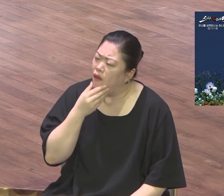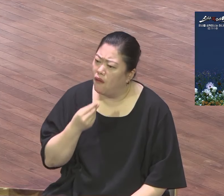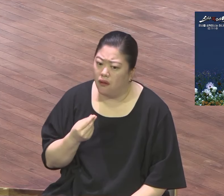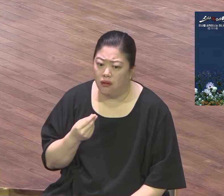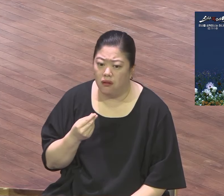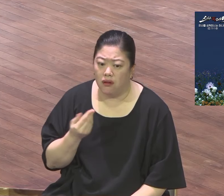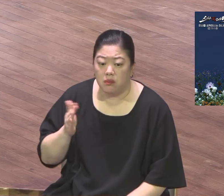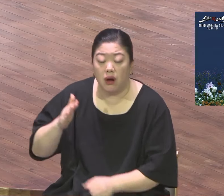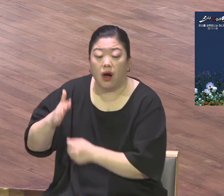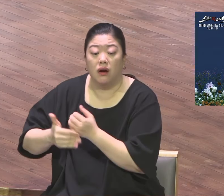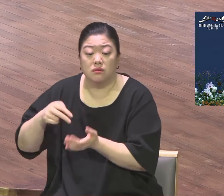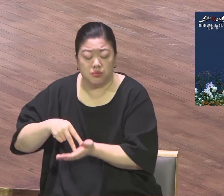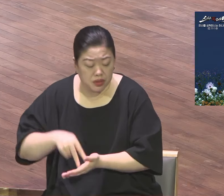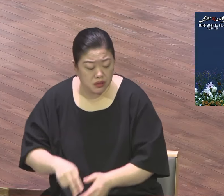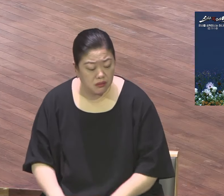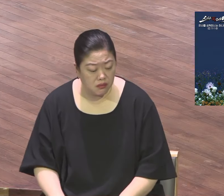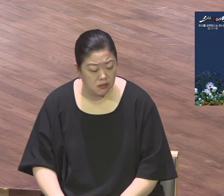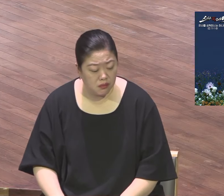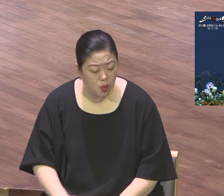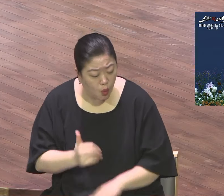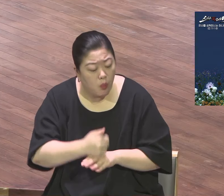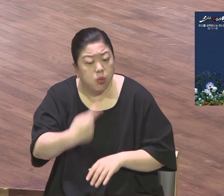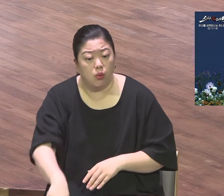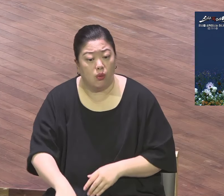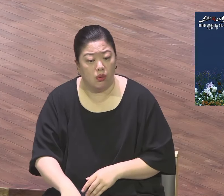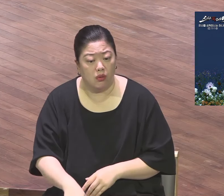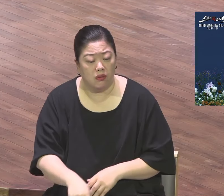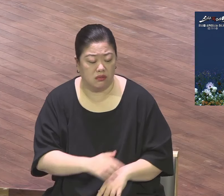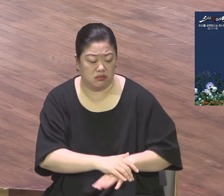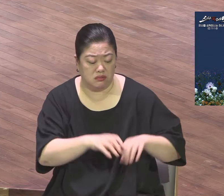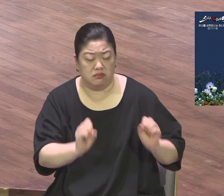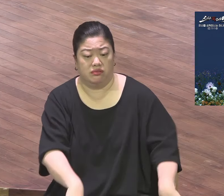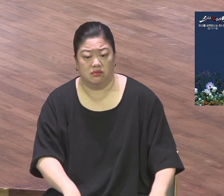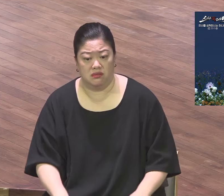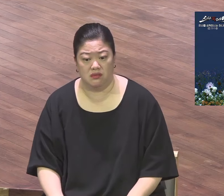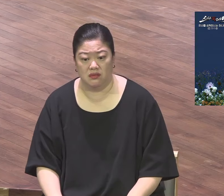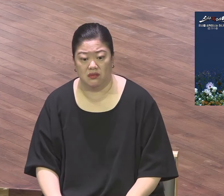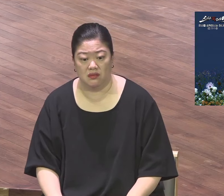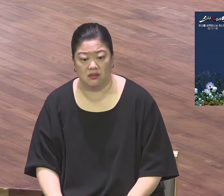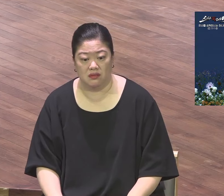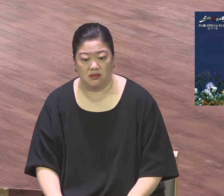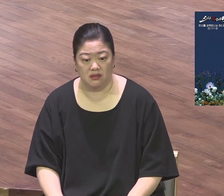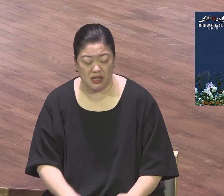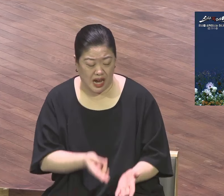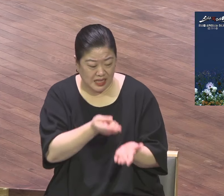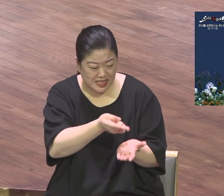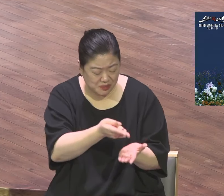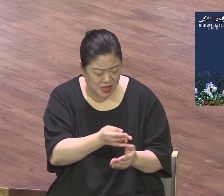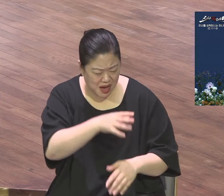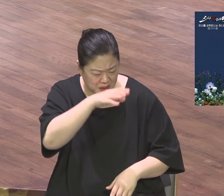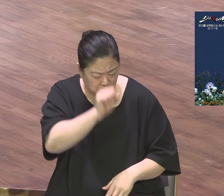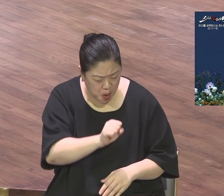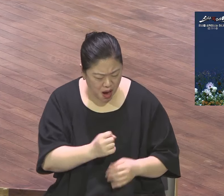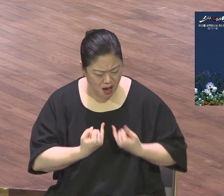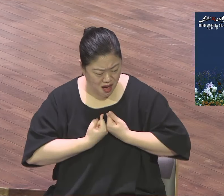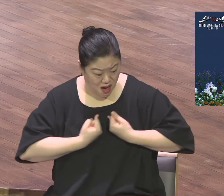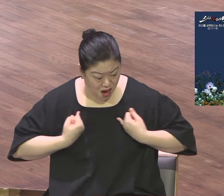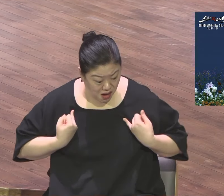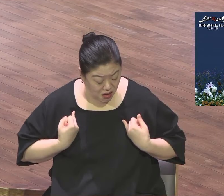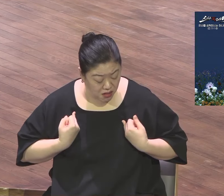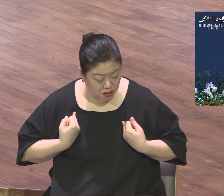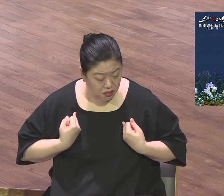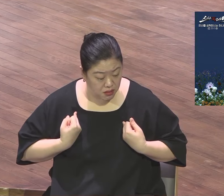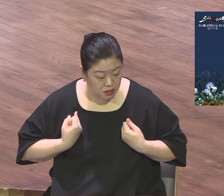눈으로 사건, 문제, 환경을 바라보면 기쁨과 감사가 넘쳐요. 이게